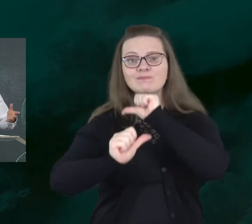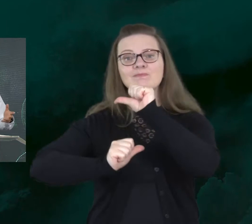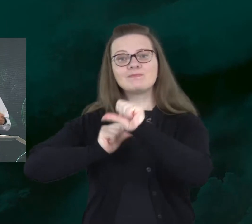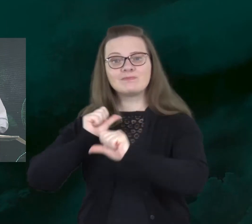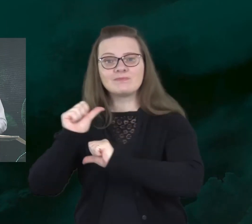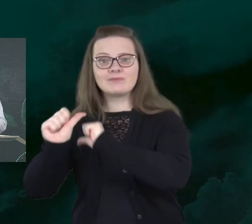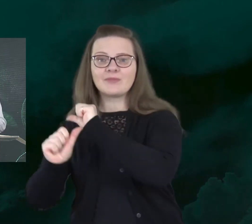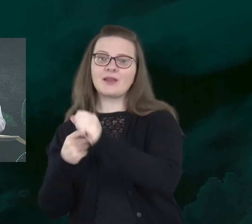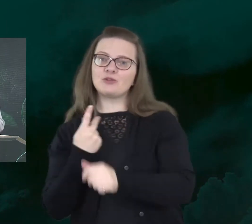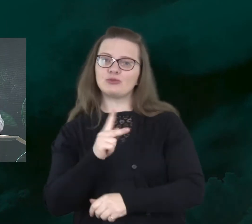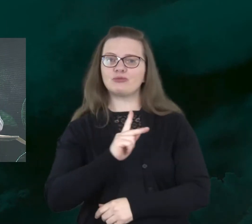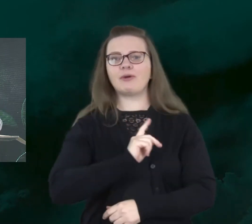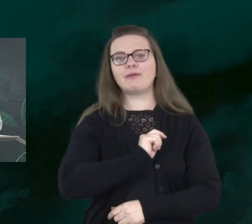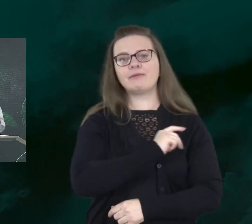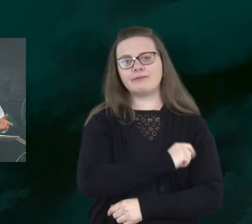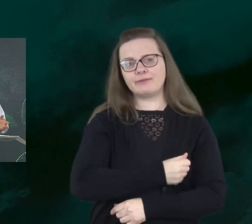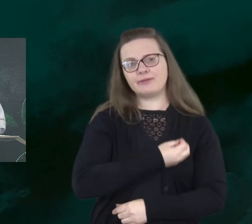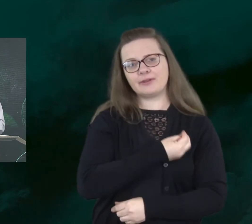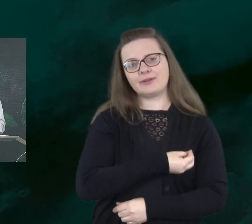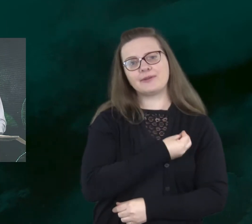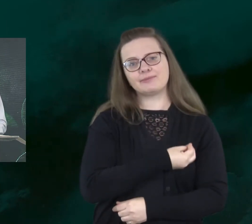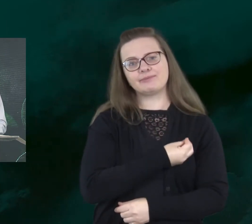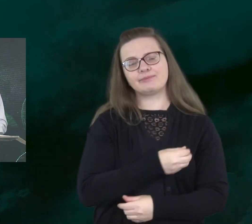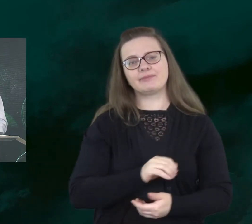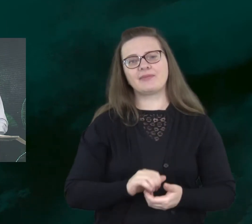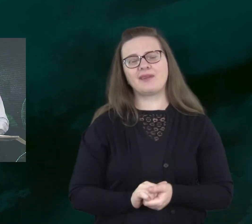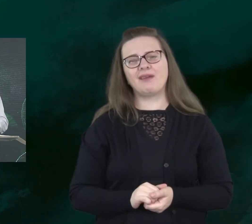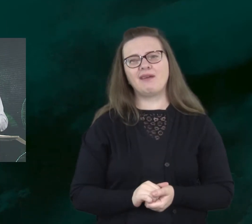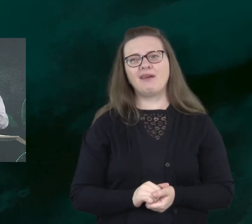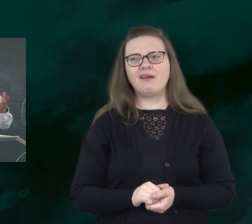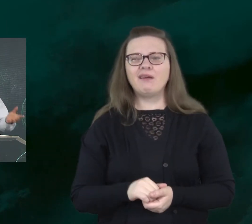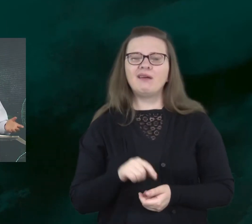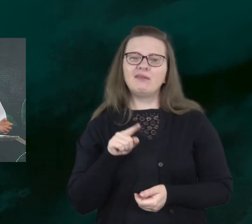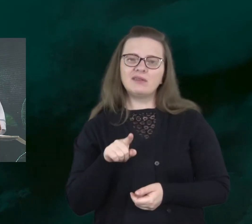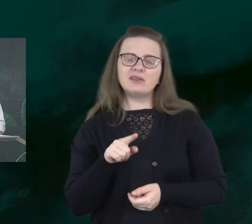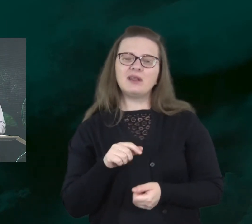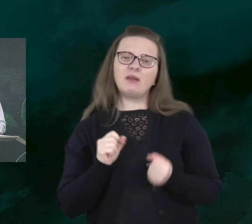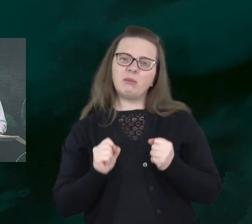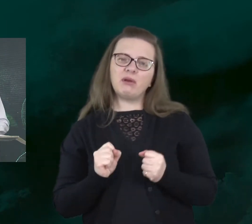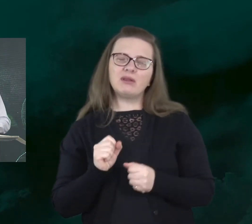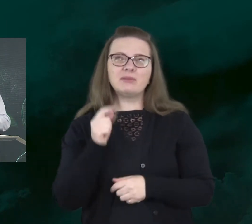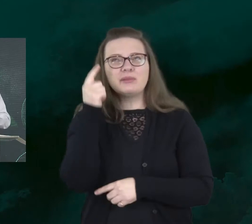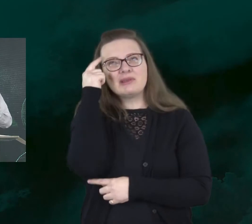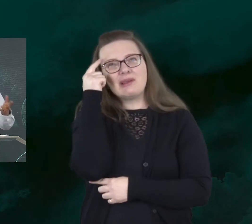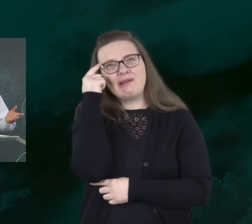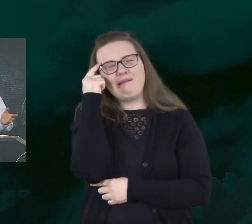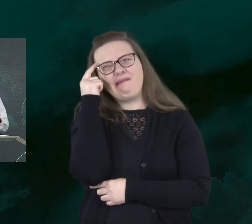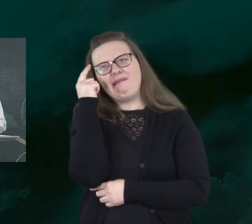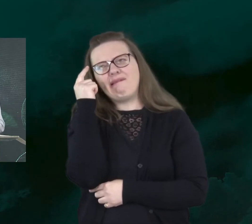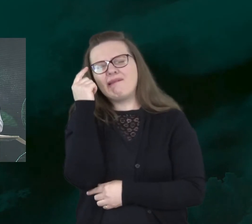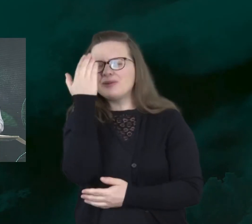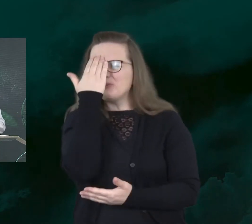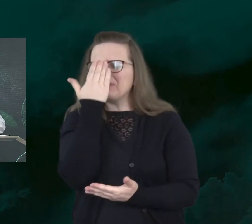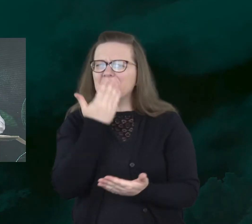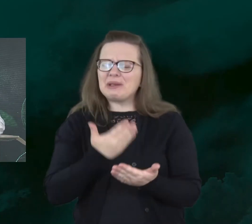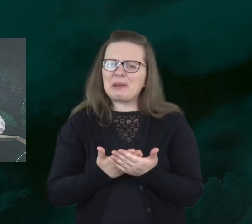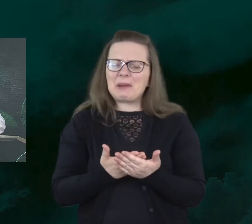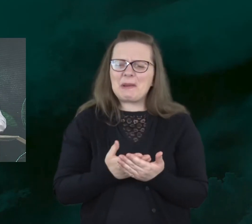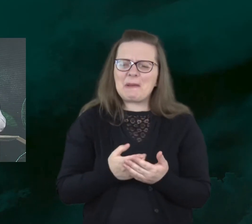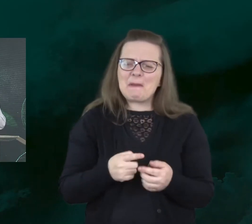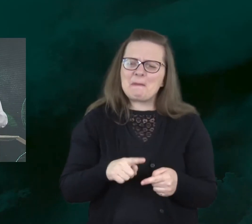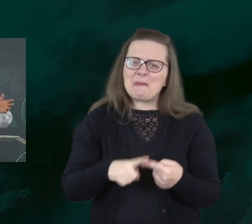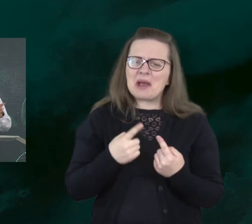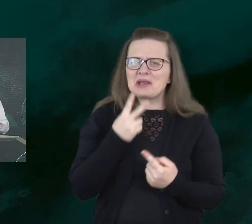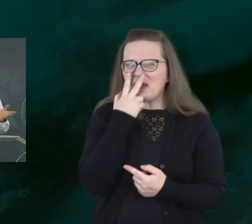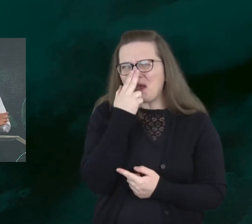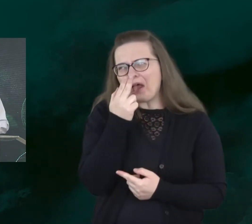mas quando eu criei, não houve uma grande mudança na minha vida, não foi meio